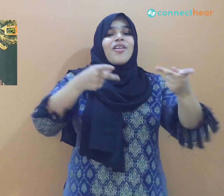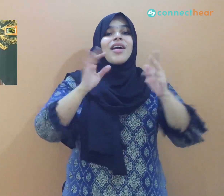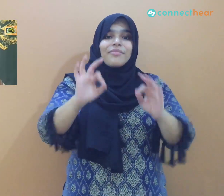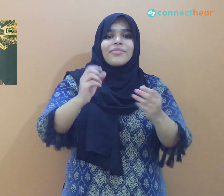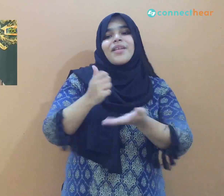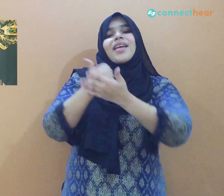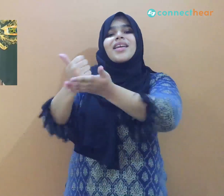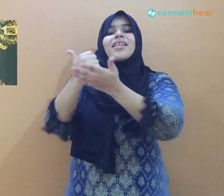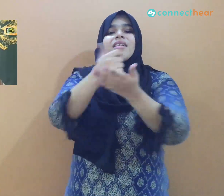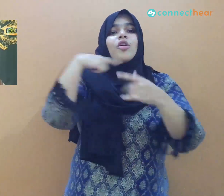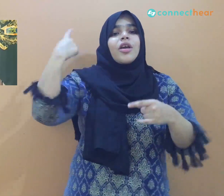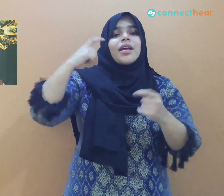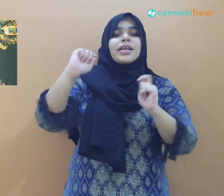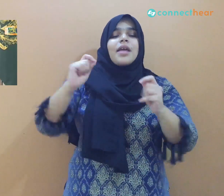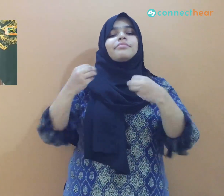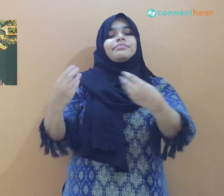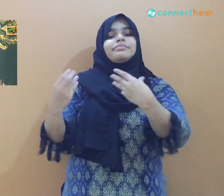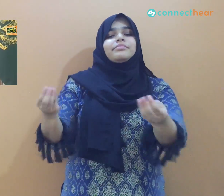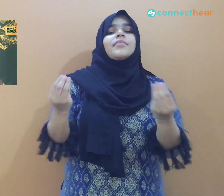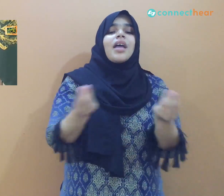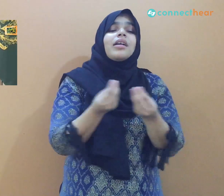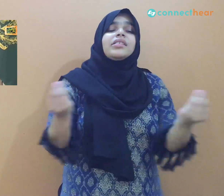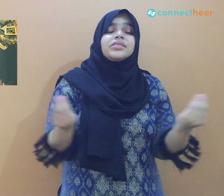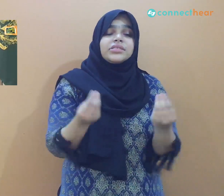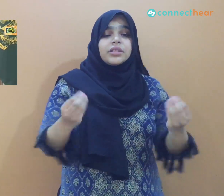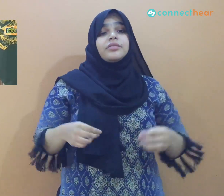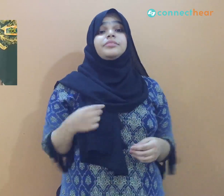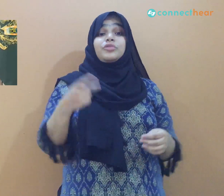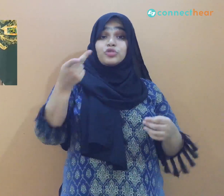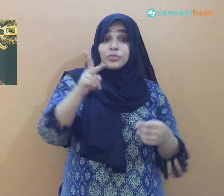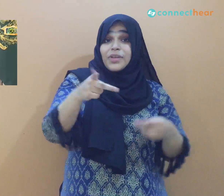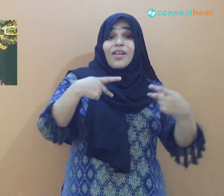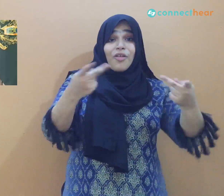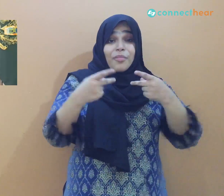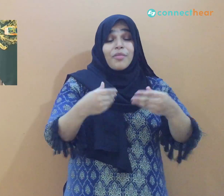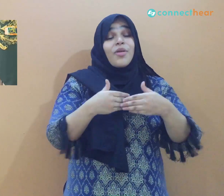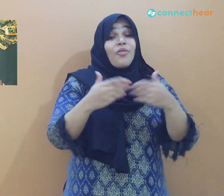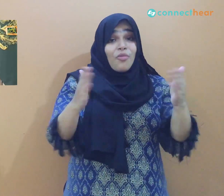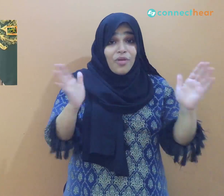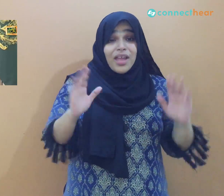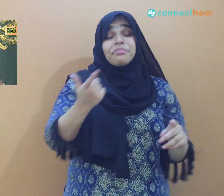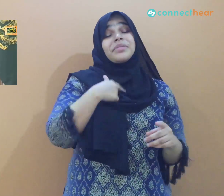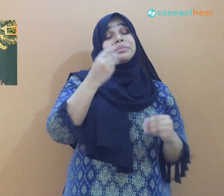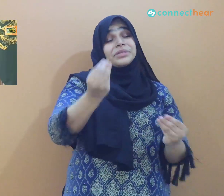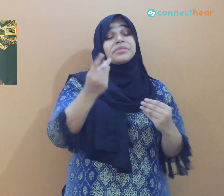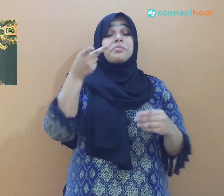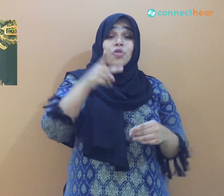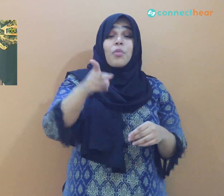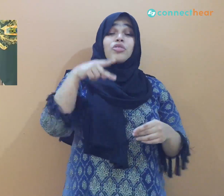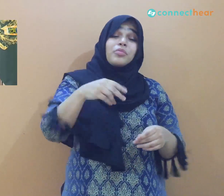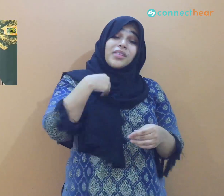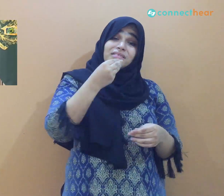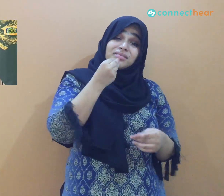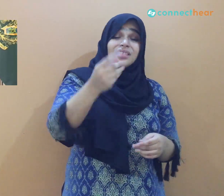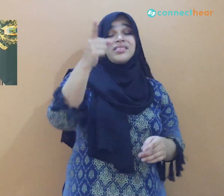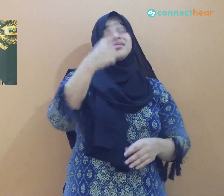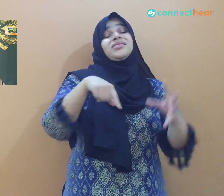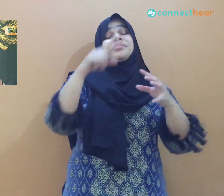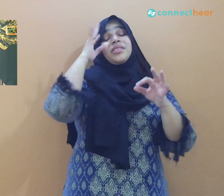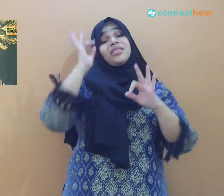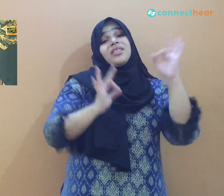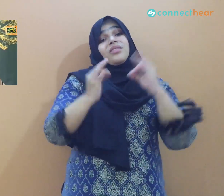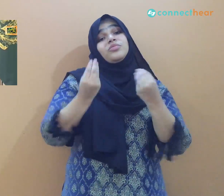تو کاروبار جب ہم کھول رہے ہیں تو میں پھر سے بار بار آپ سے اپیل کرتا رہوں گا کہ آپ نے بڑی احتیاط کرنی